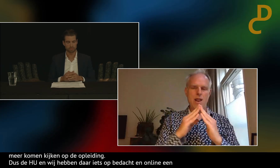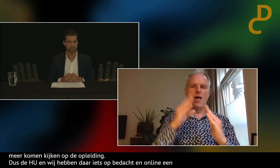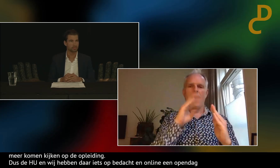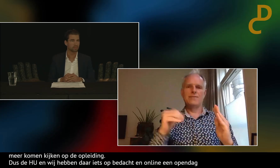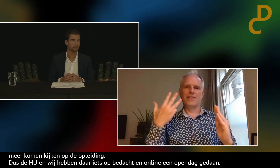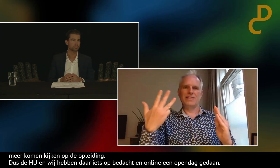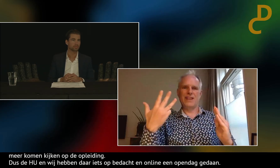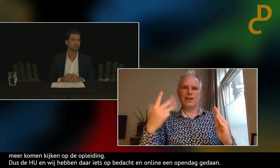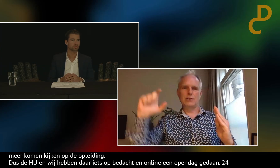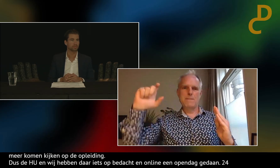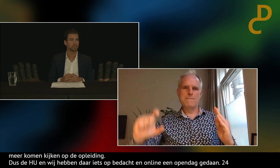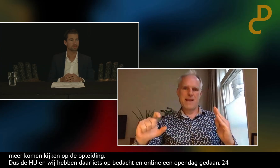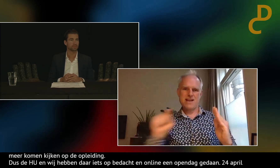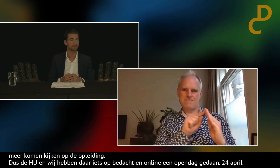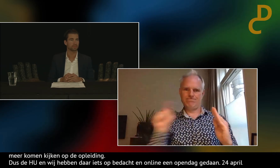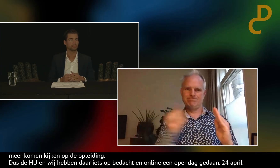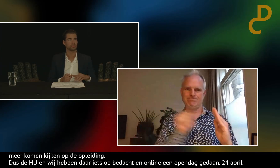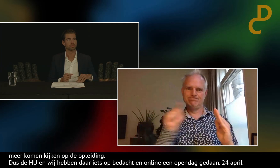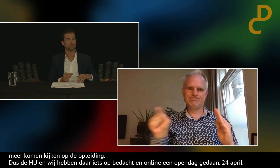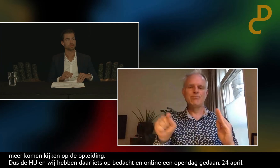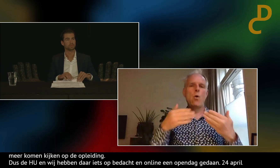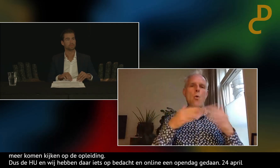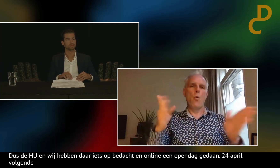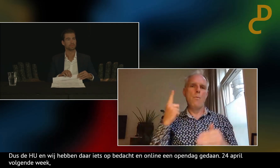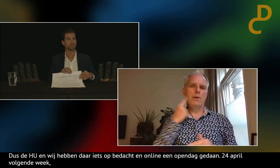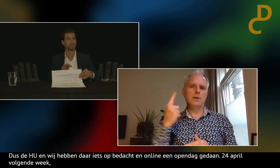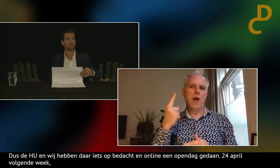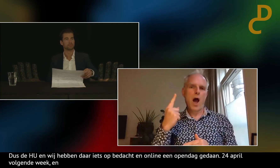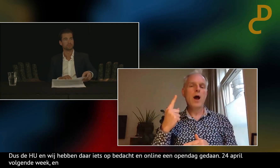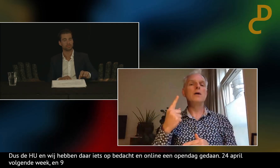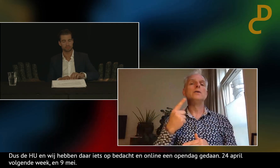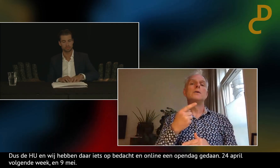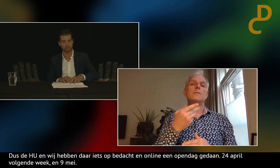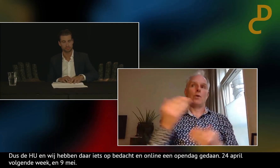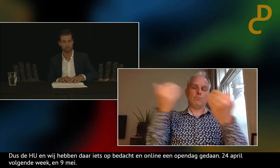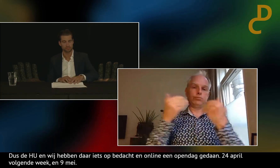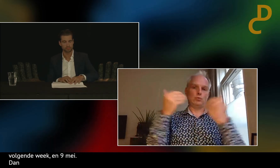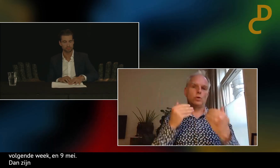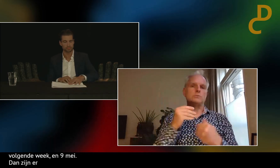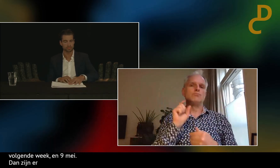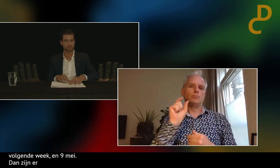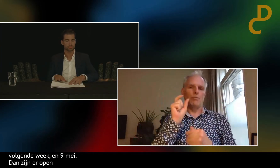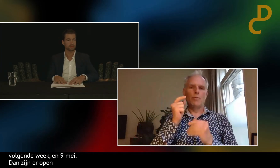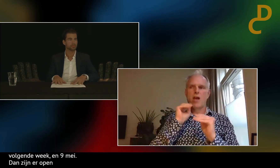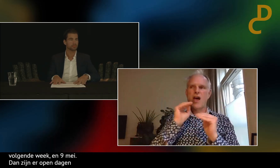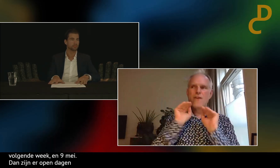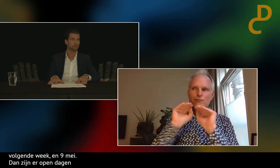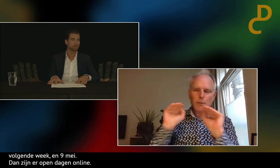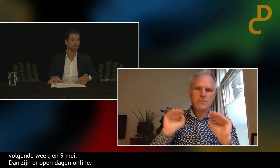april volgende week en 9 mei zijn er dus open dagen online. En